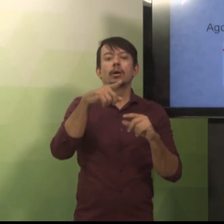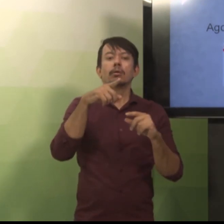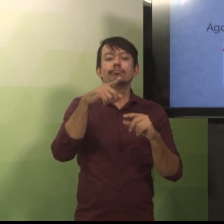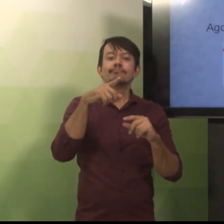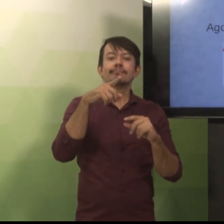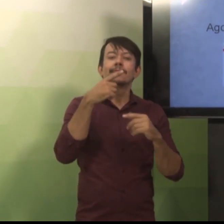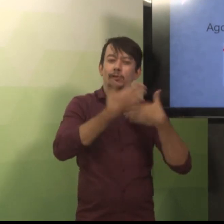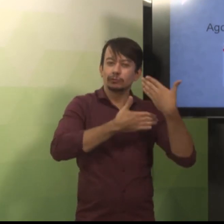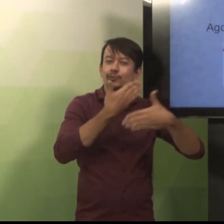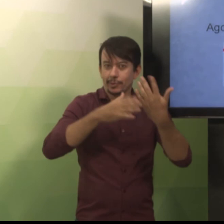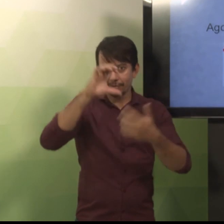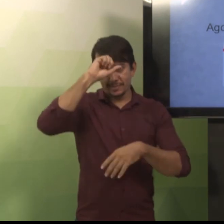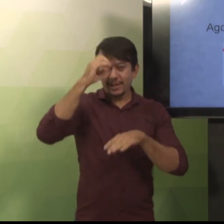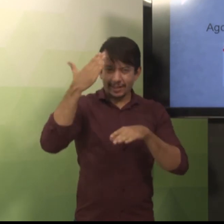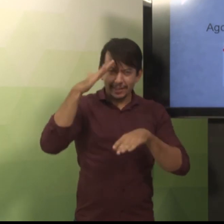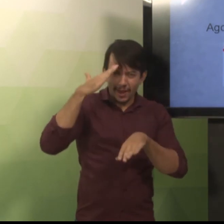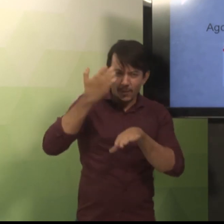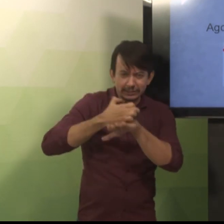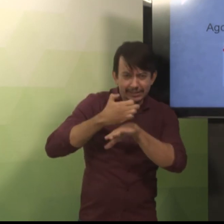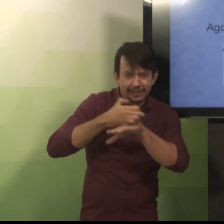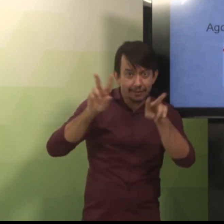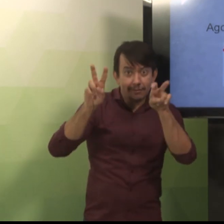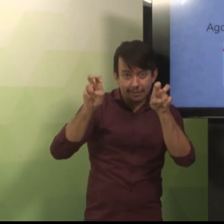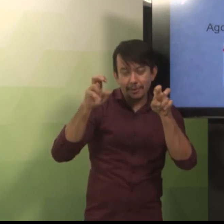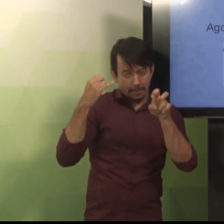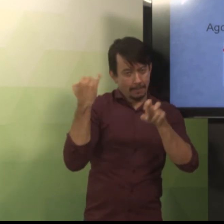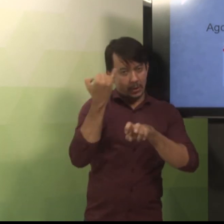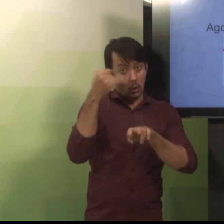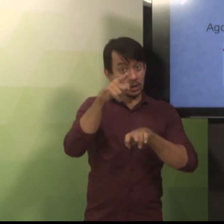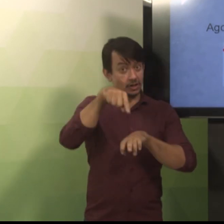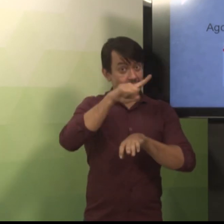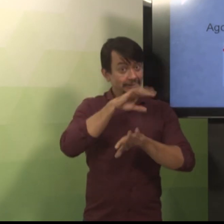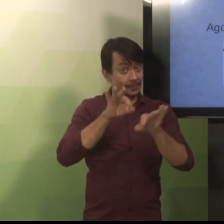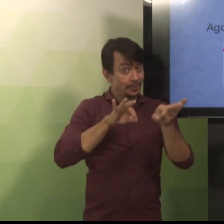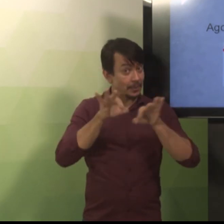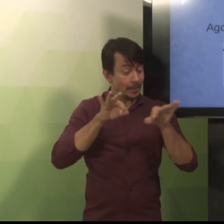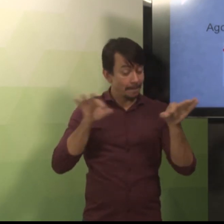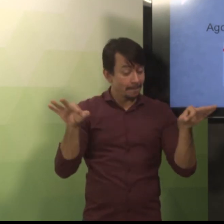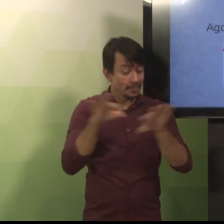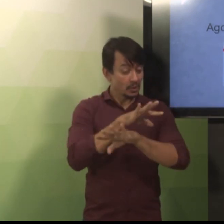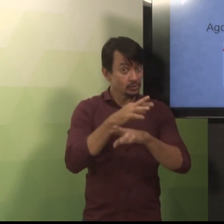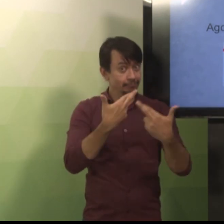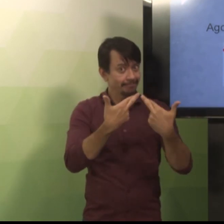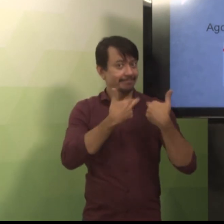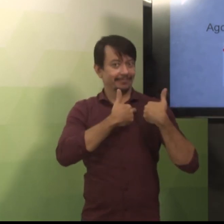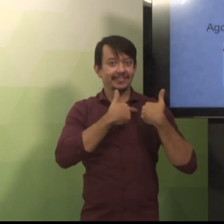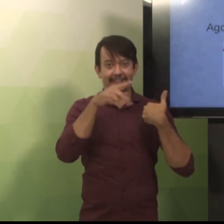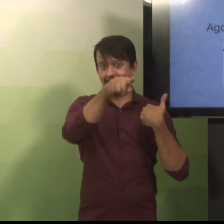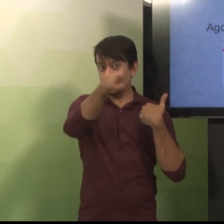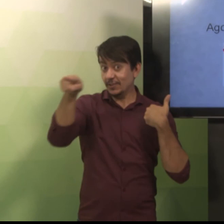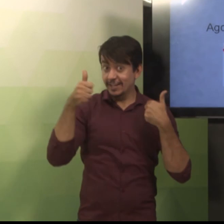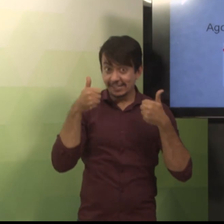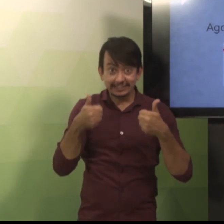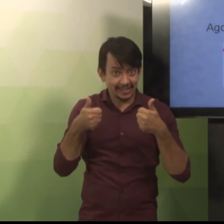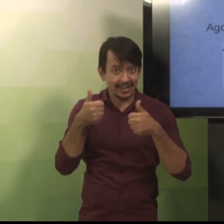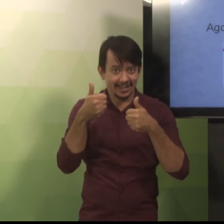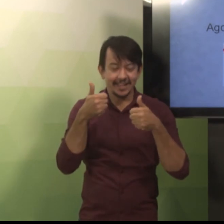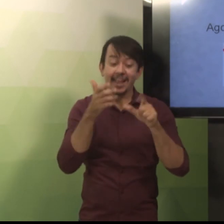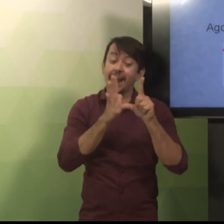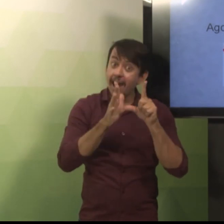Então, é o processo. Espero que tenham entendido a respeito do estágio. E agora vocês vão organizar. A responsabilidade é de vocês,